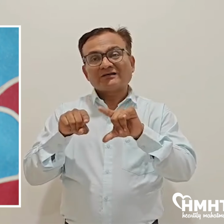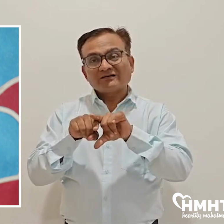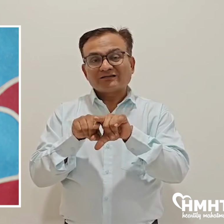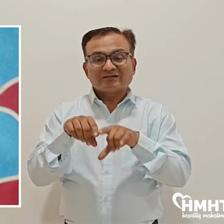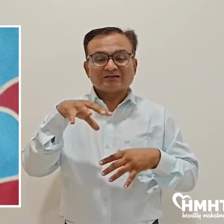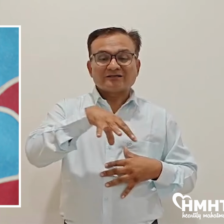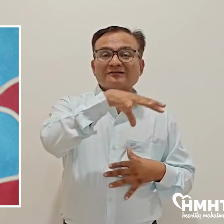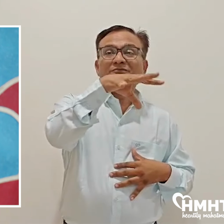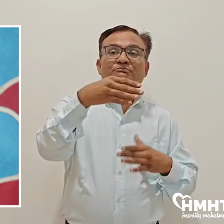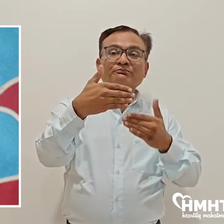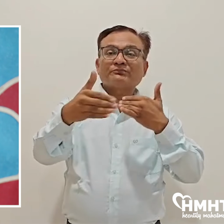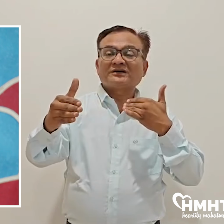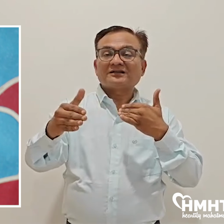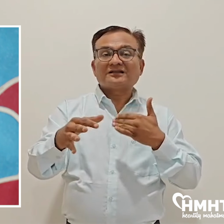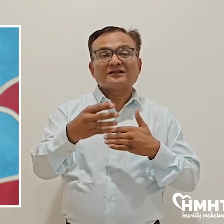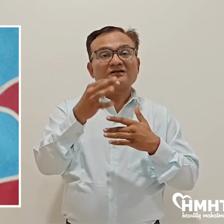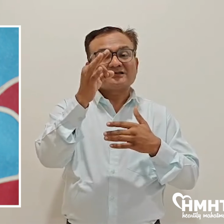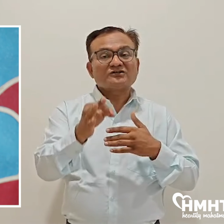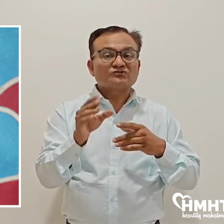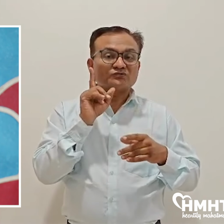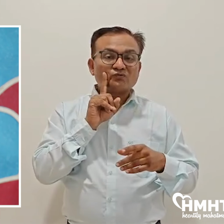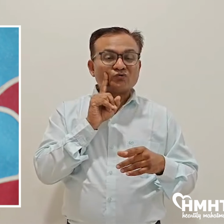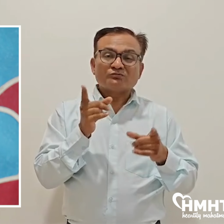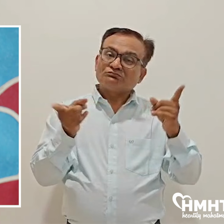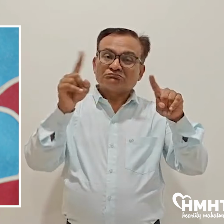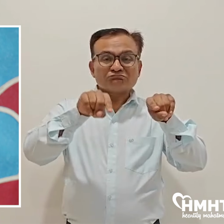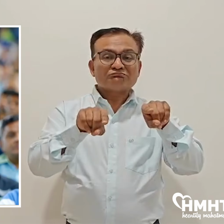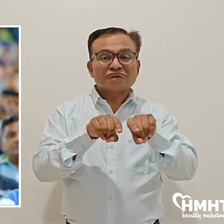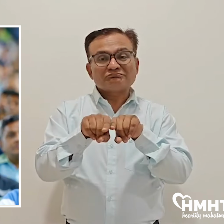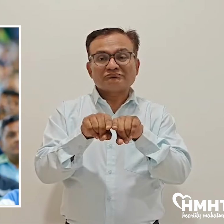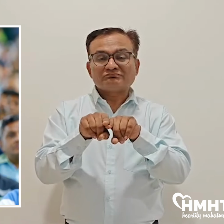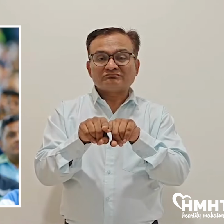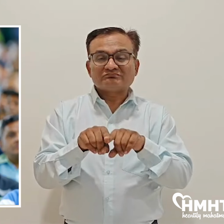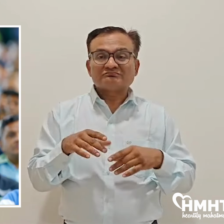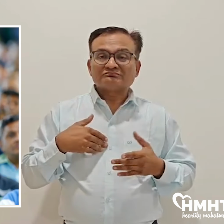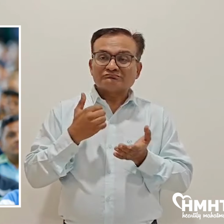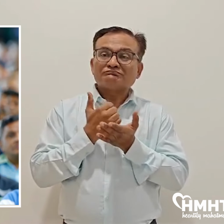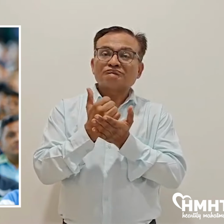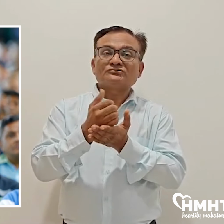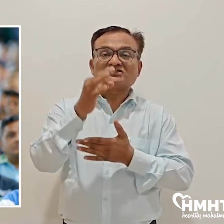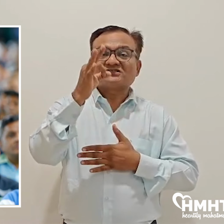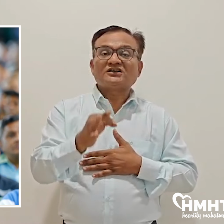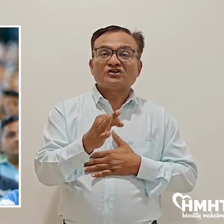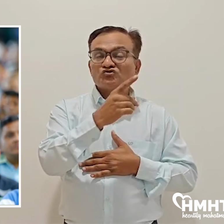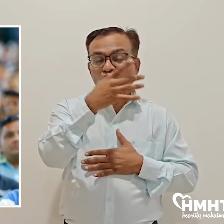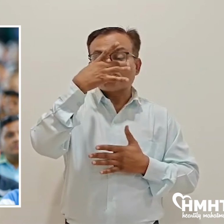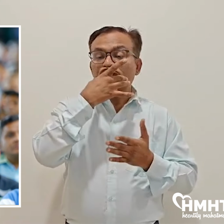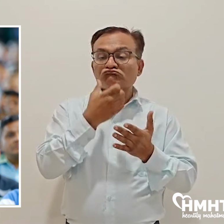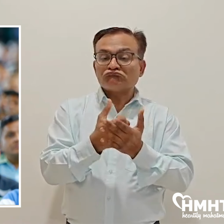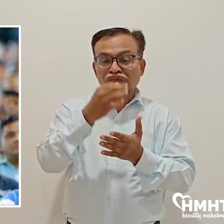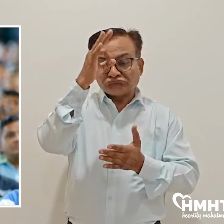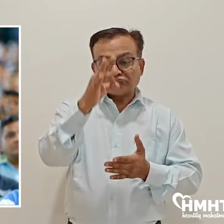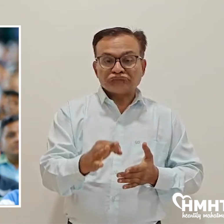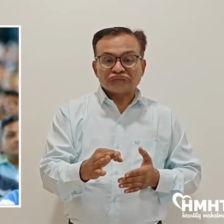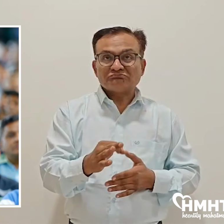કાળ ક્ષેત્ર બદલાય તો અસત્ય થઈને ઊભું રહે, એની જ વસ્તુ. પણ સત્ય આપણે કીધું શાશ્વત છે, તો 4 યુગની